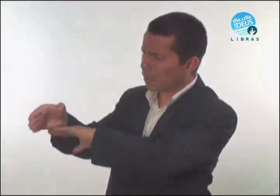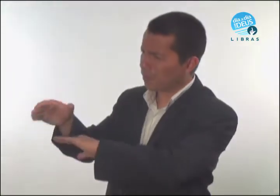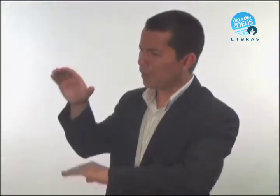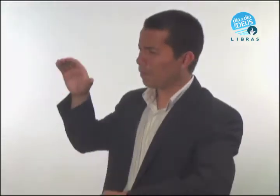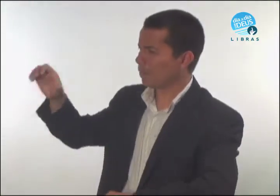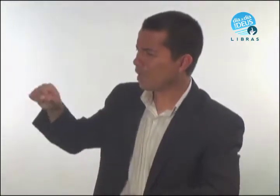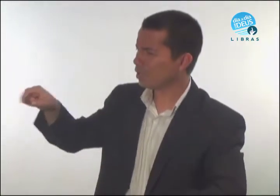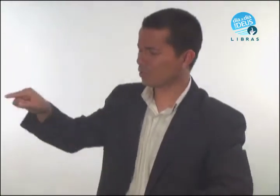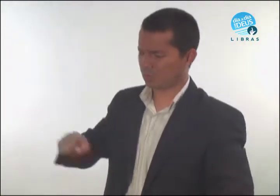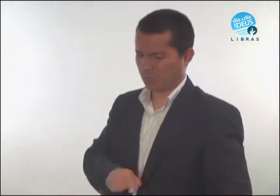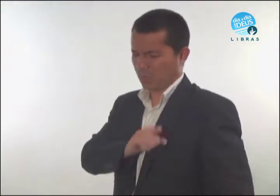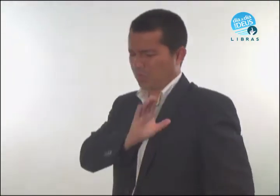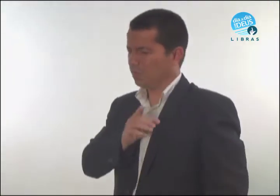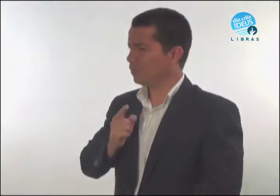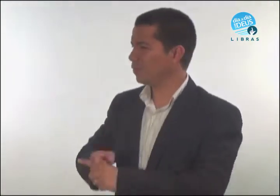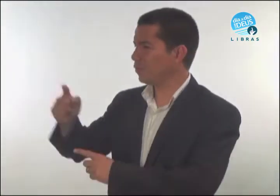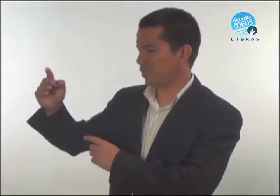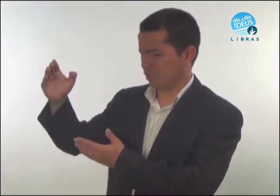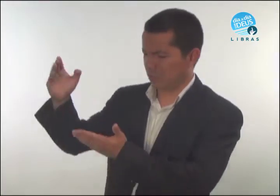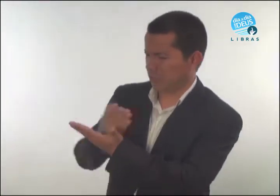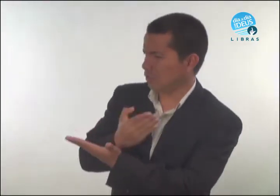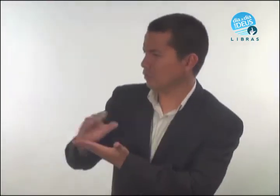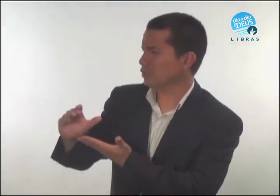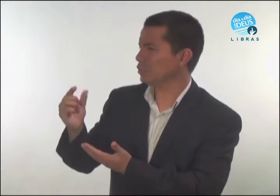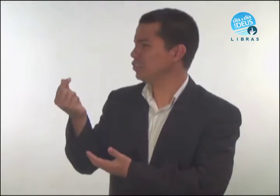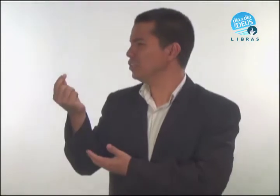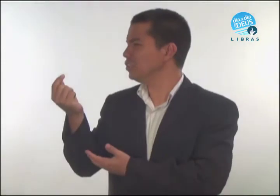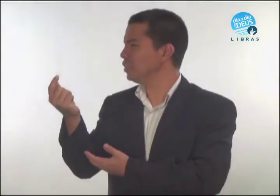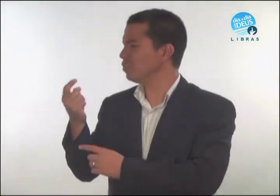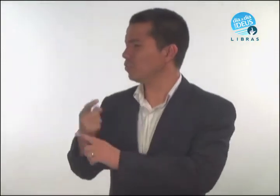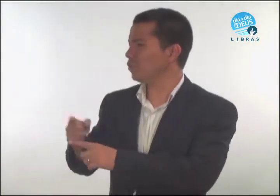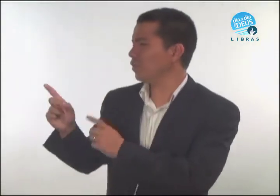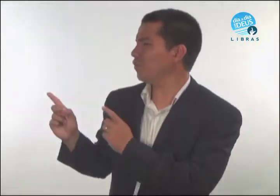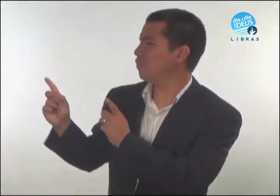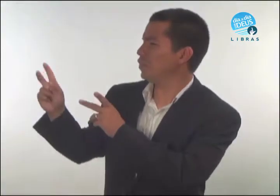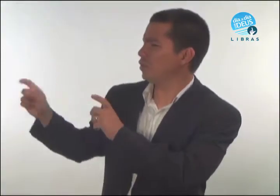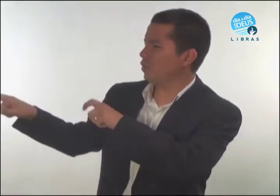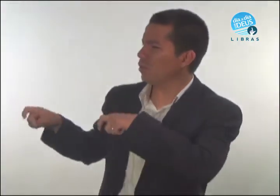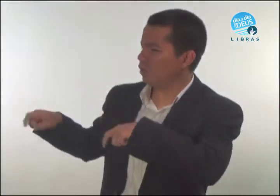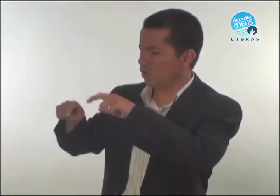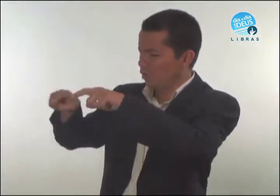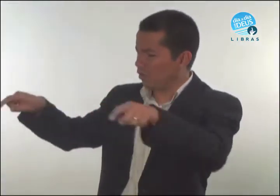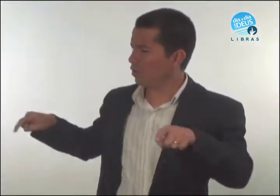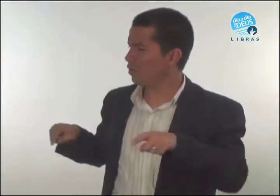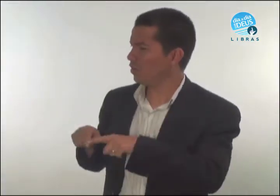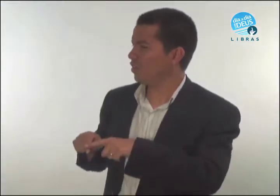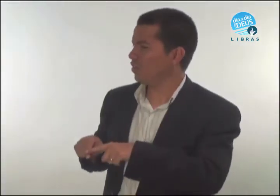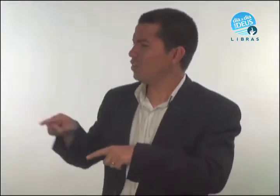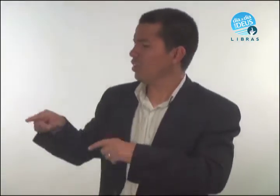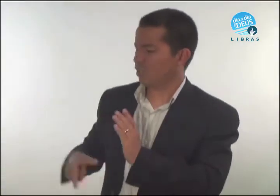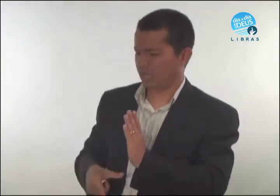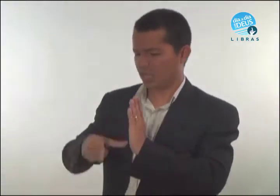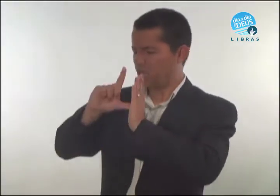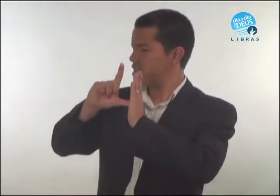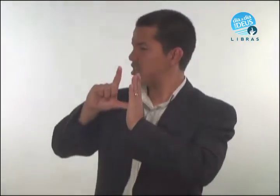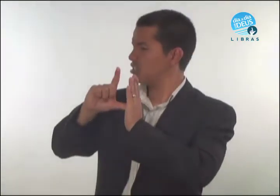que mentiu para o Espírito Santo? Por que você ficou com uma parte do dinheiro que recebeu pela venda daquele terreno? Antes de